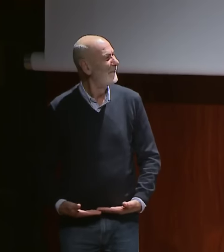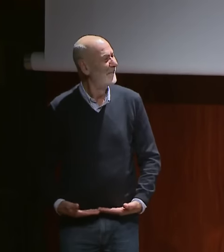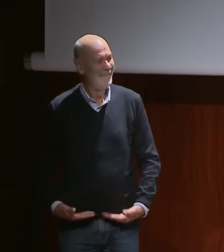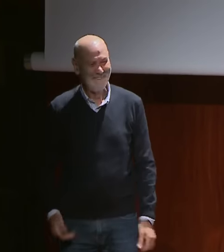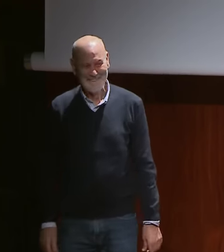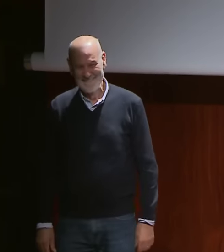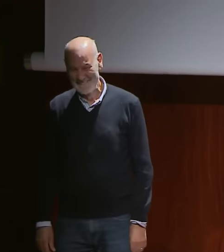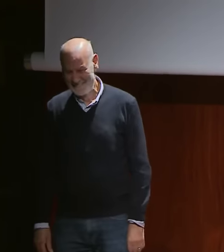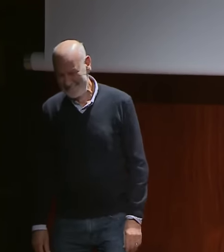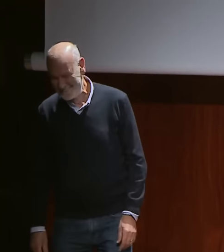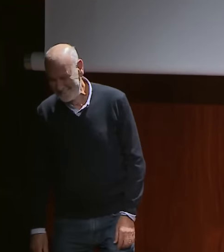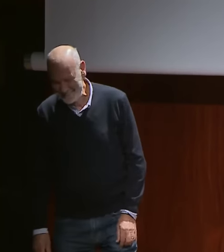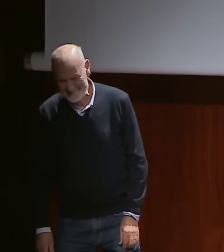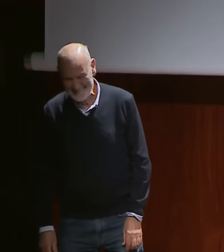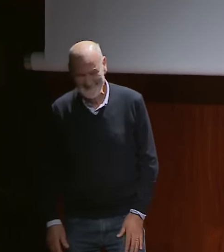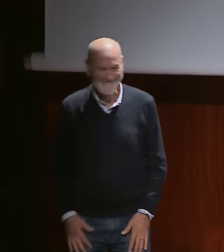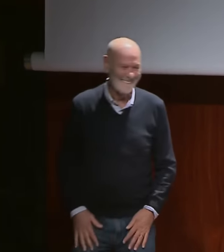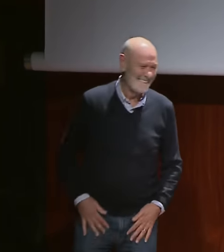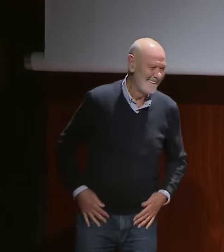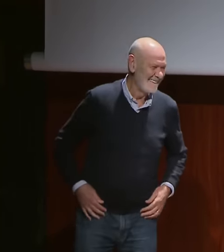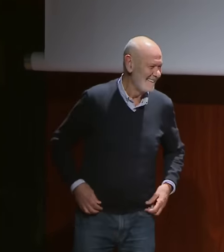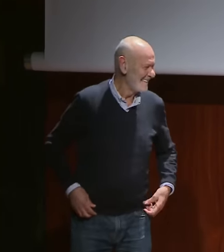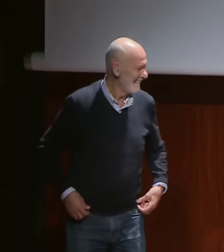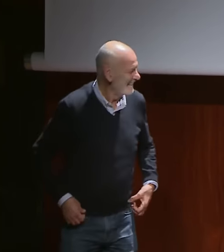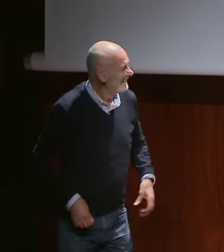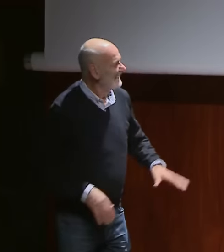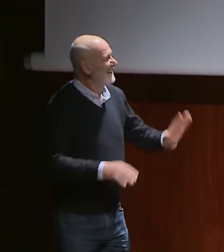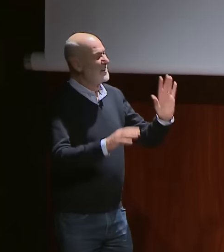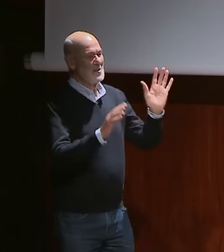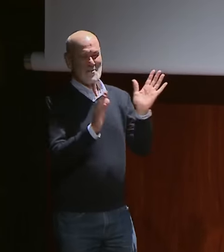Oh là, quand même. On voit en entier, là.